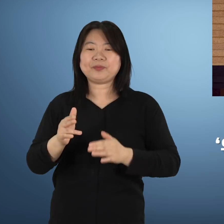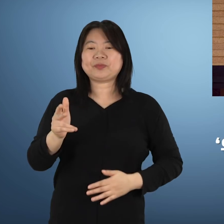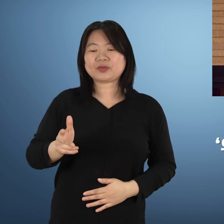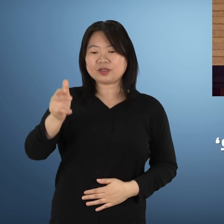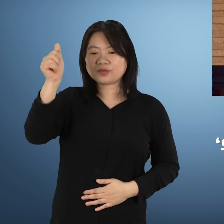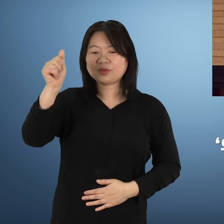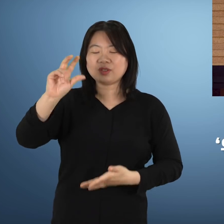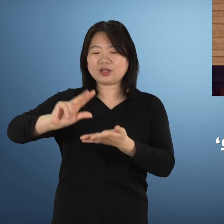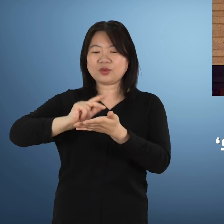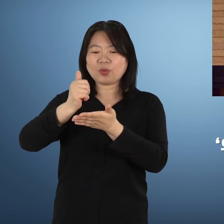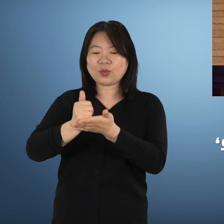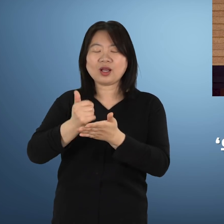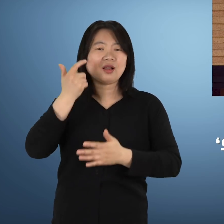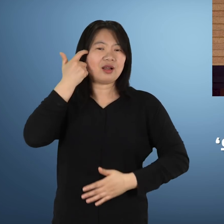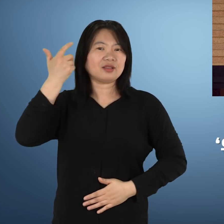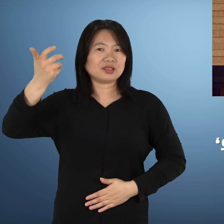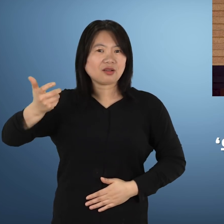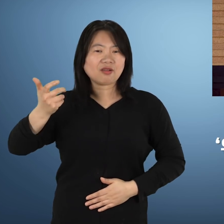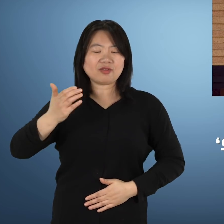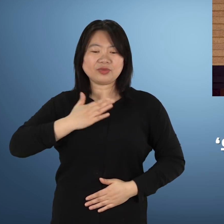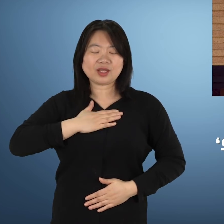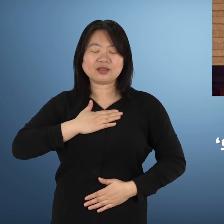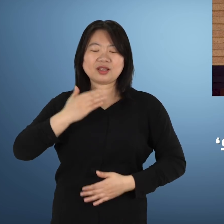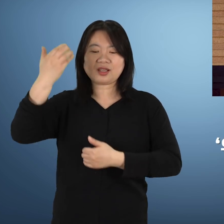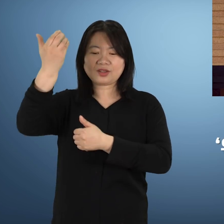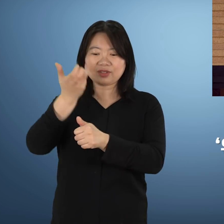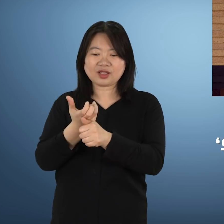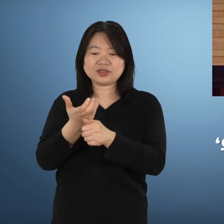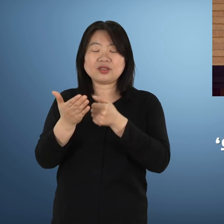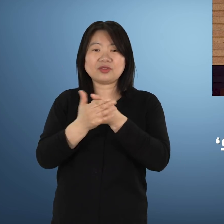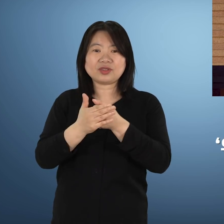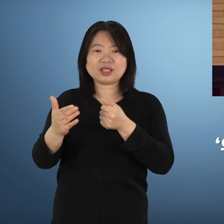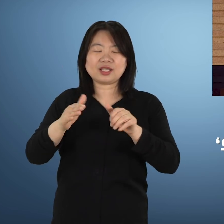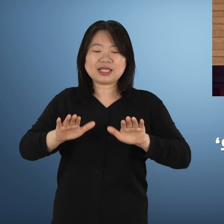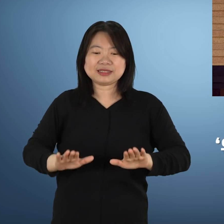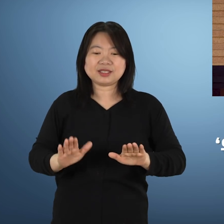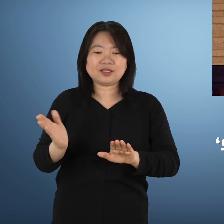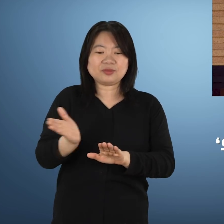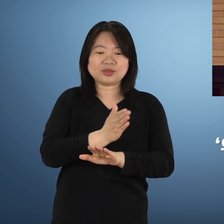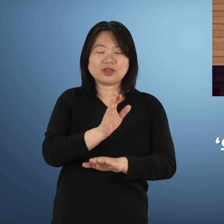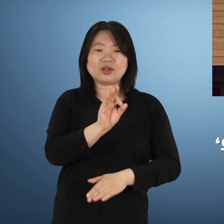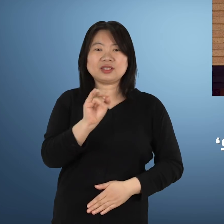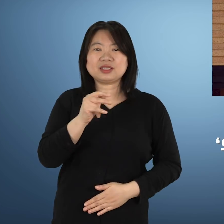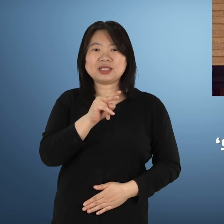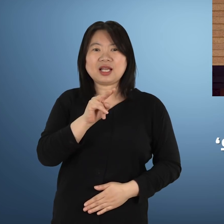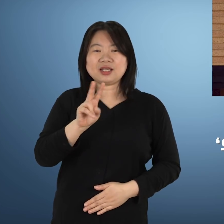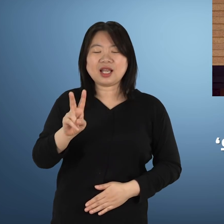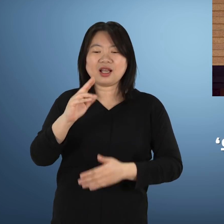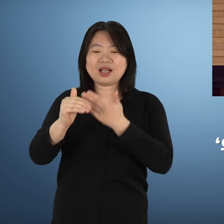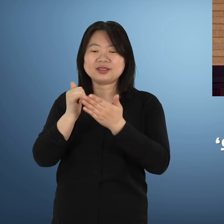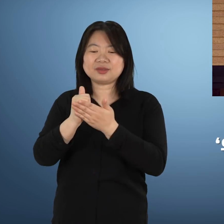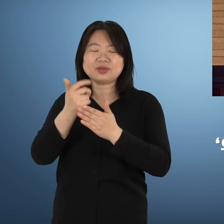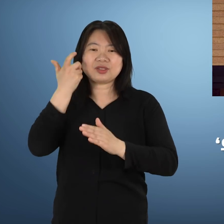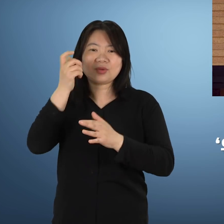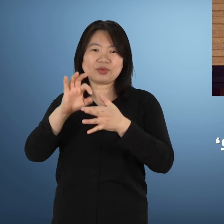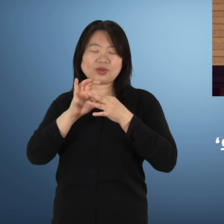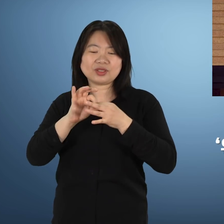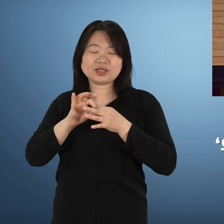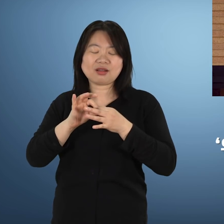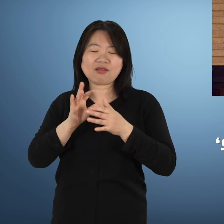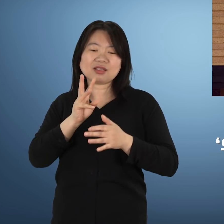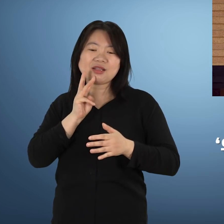주 여호와의 영이 내게 내리셨으니, 이사야가 이제 하나님의 영을 통해서 계시를